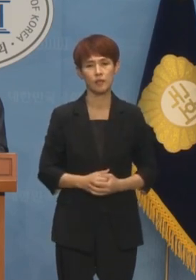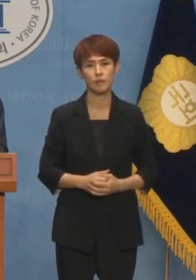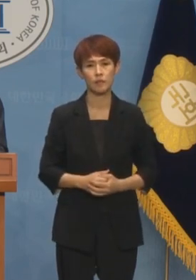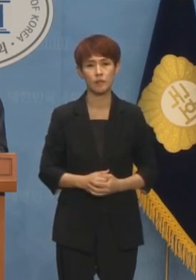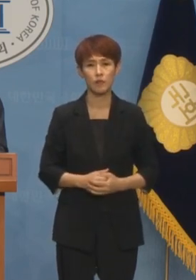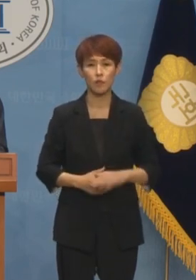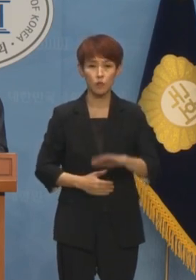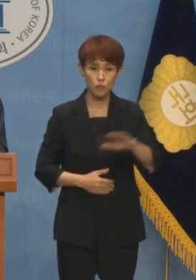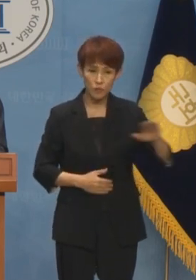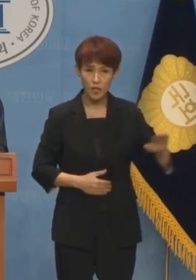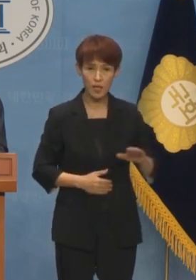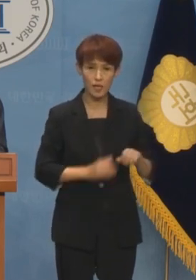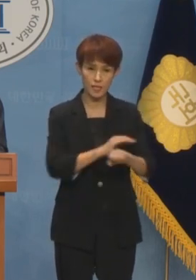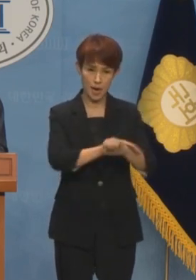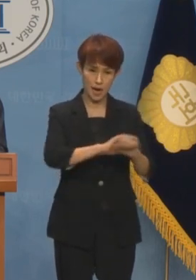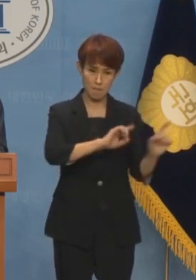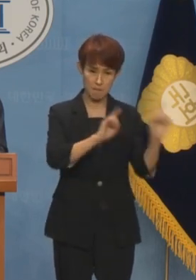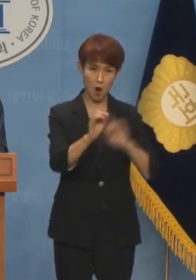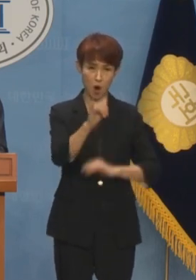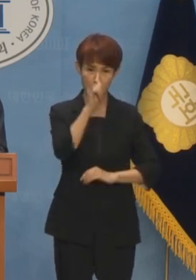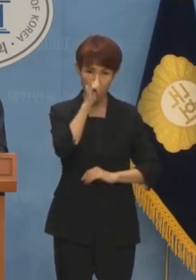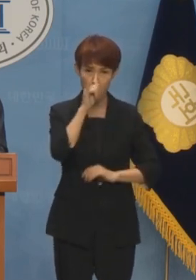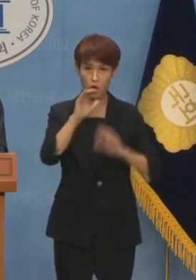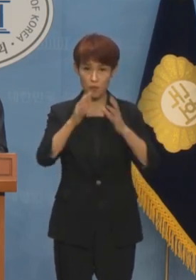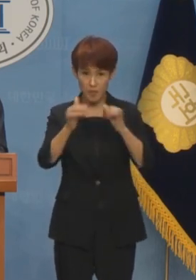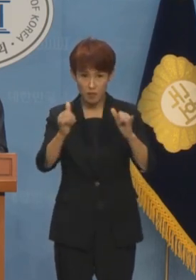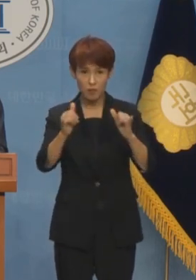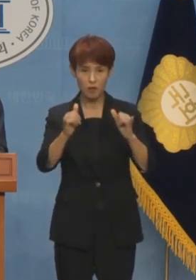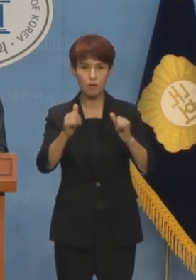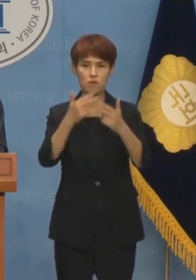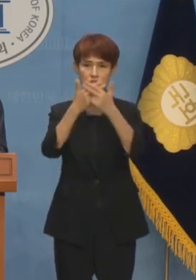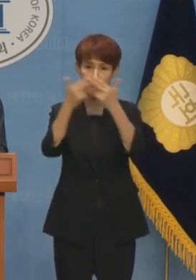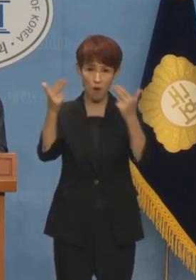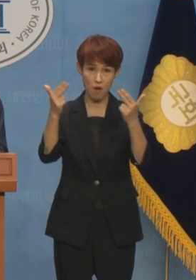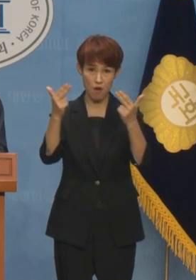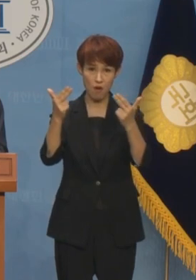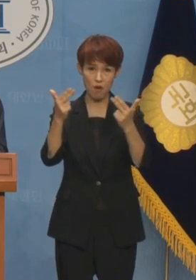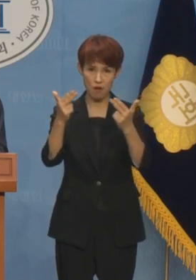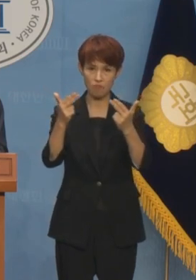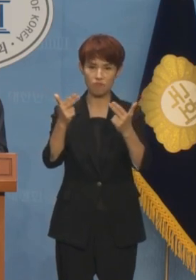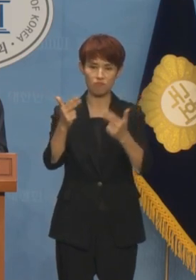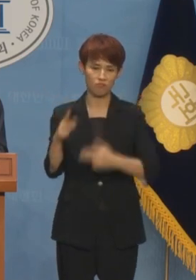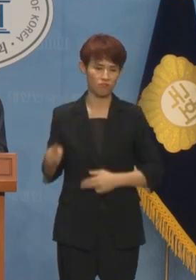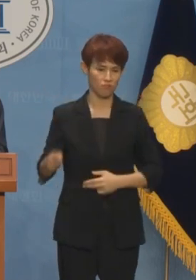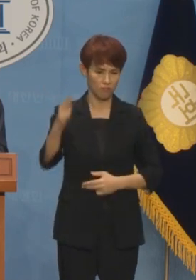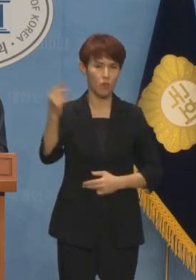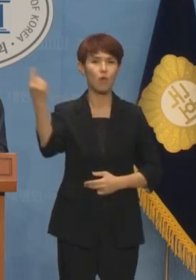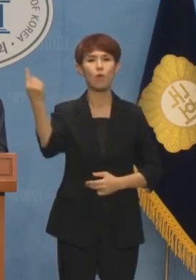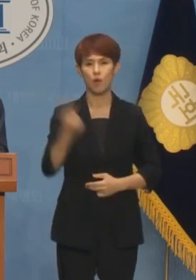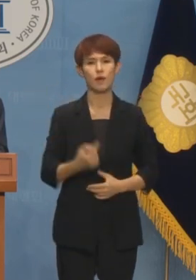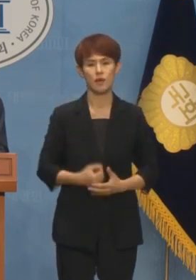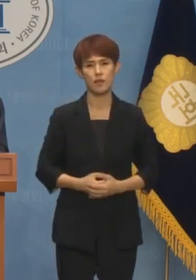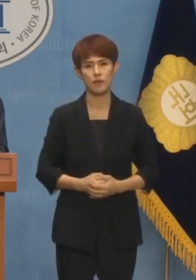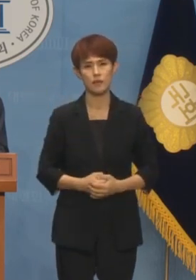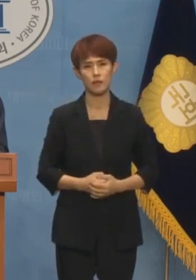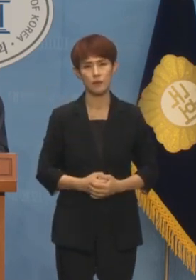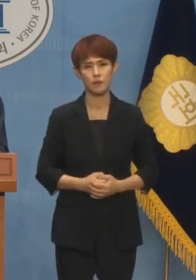우리가 바로 서면 국민은 미련 없이 이재명 당을 손절할 것입니다.